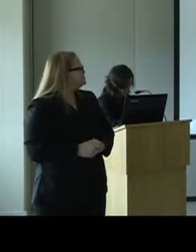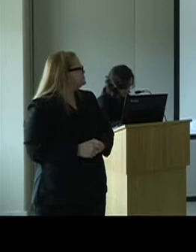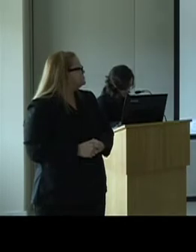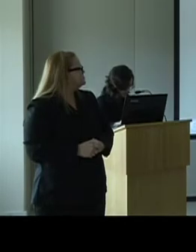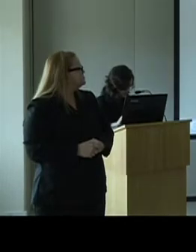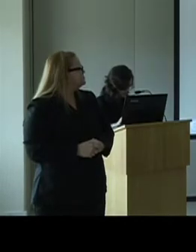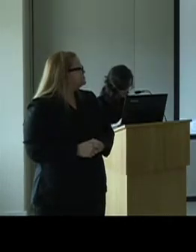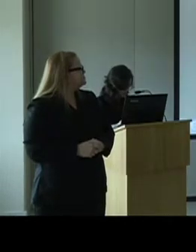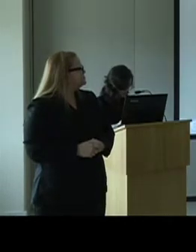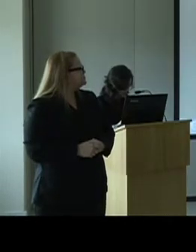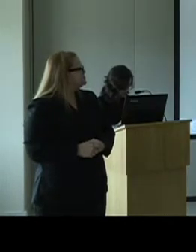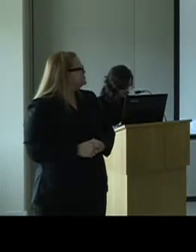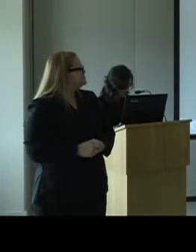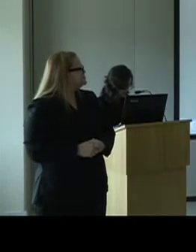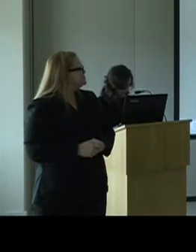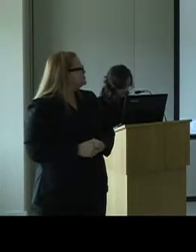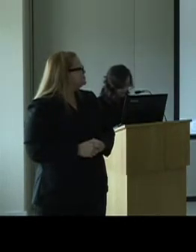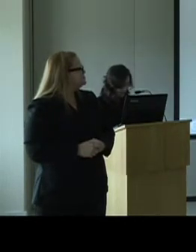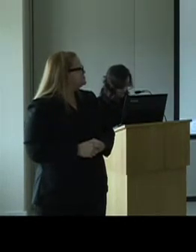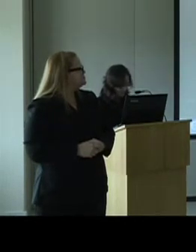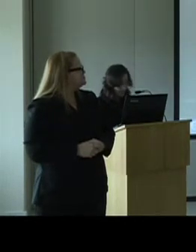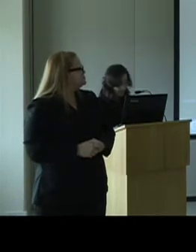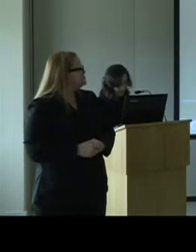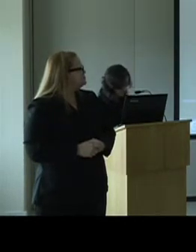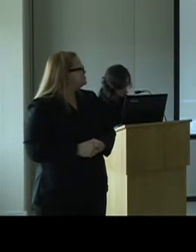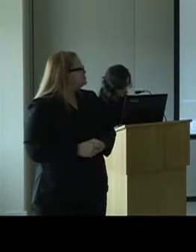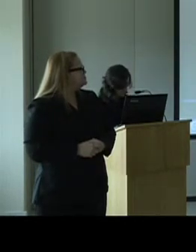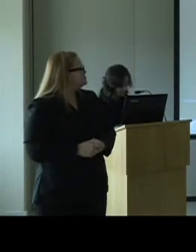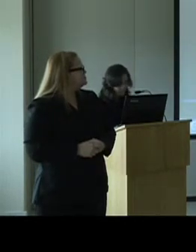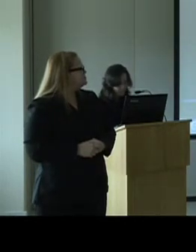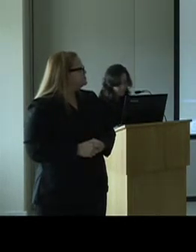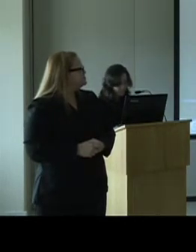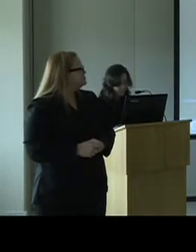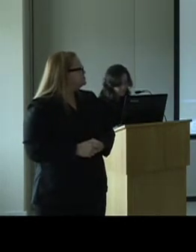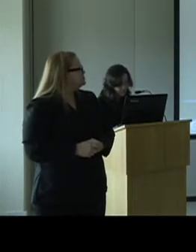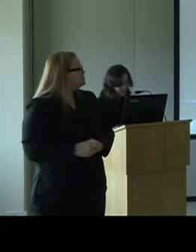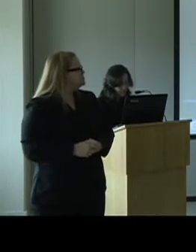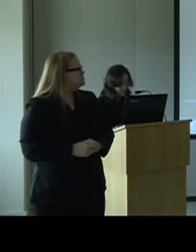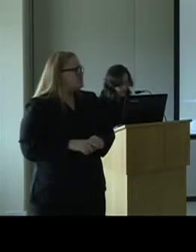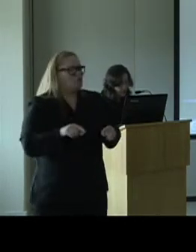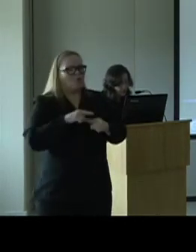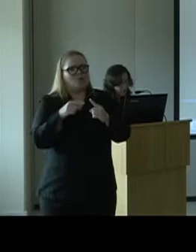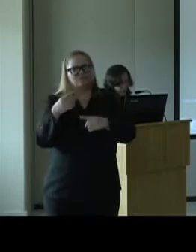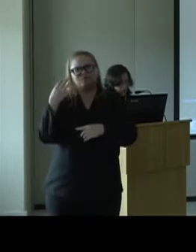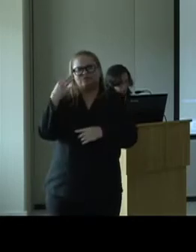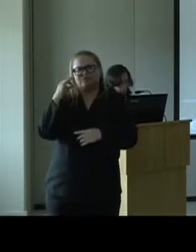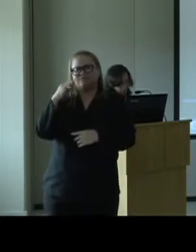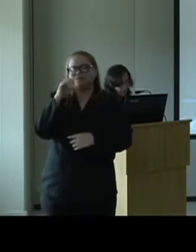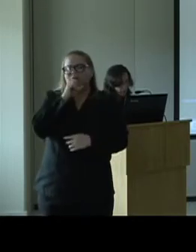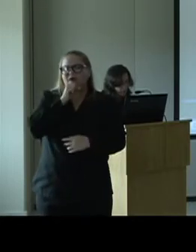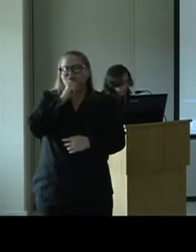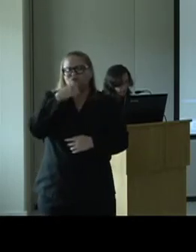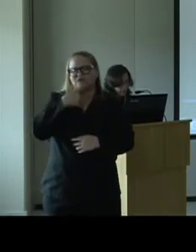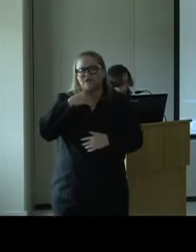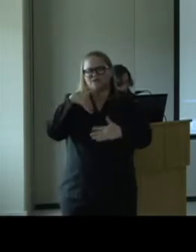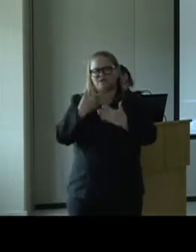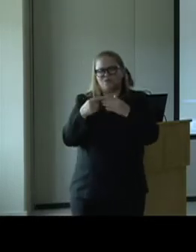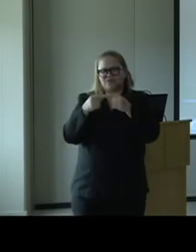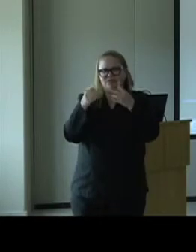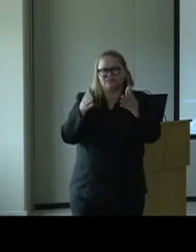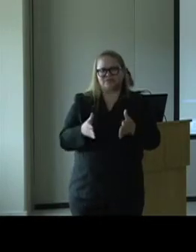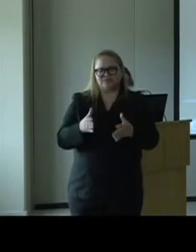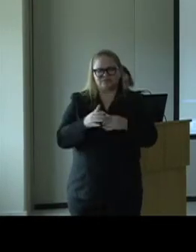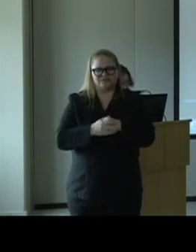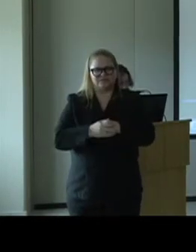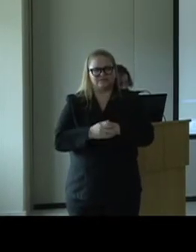Sabes que yo conozco a Migdalia desde sus 9 años, que llegó a ser vecina mía de pequeña, jugábamos juntas, era mi Barbie.